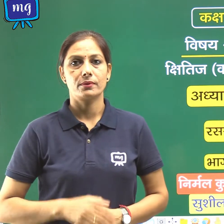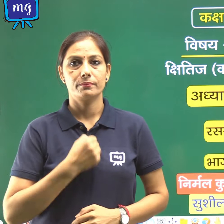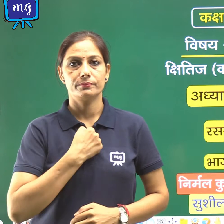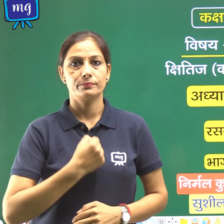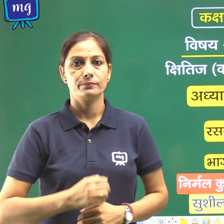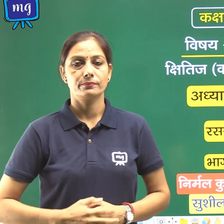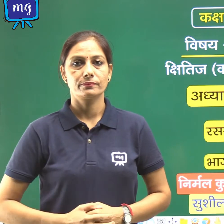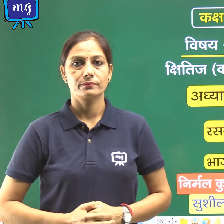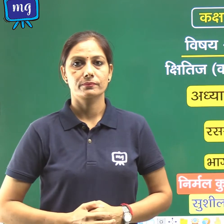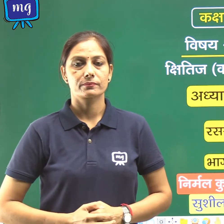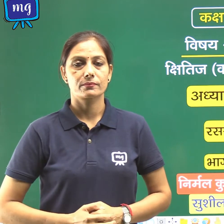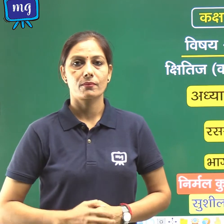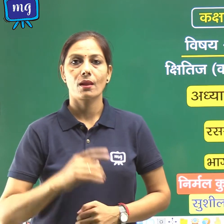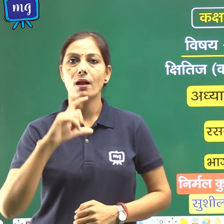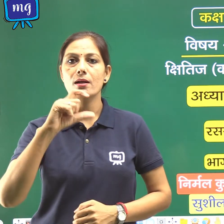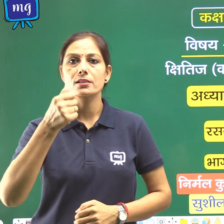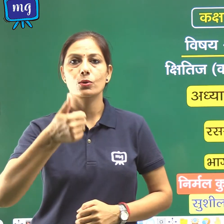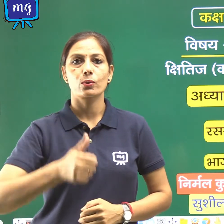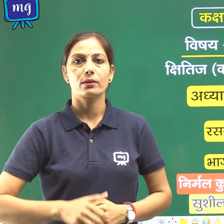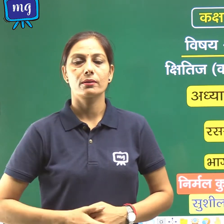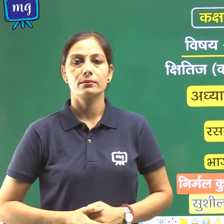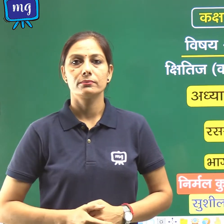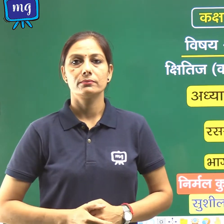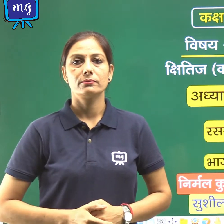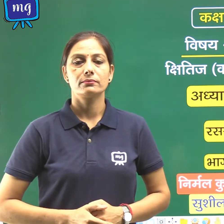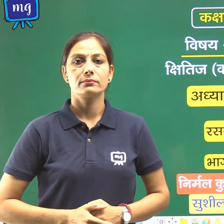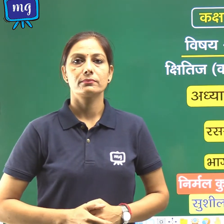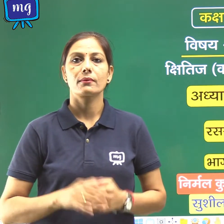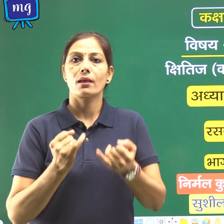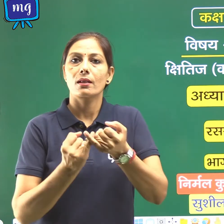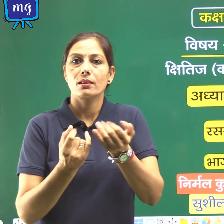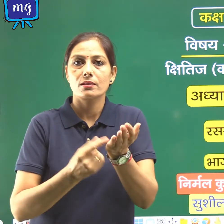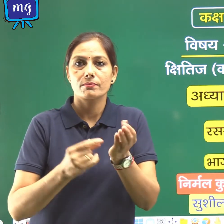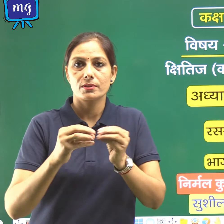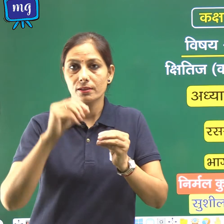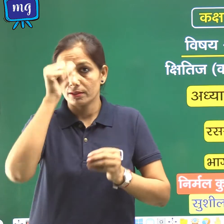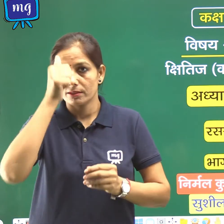हम कक्षा 9 की हिंदी विषय की